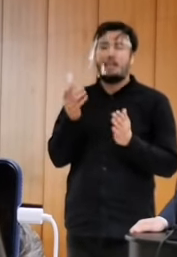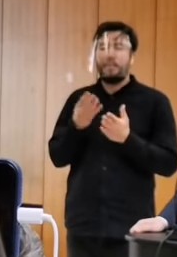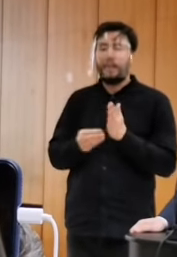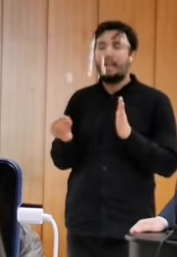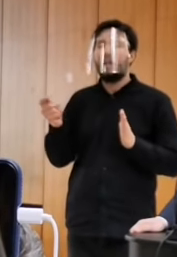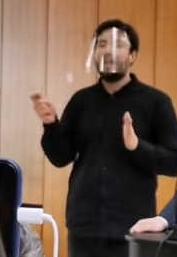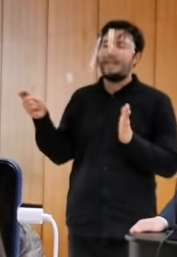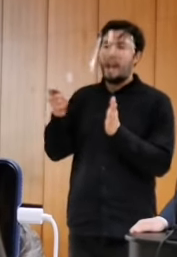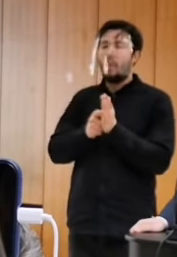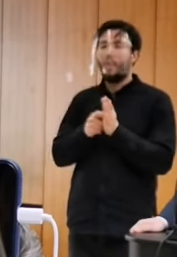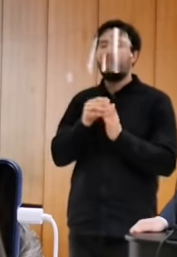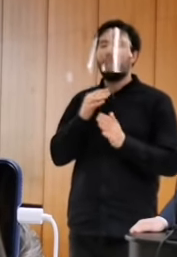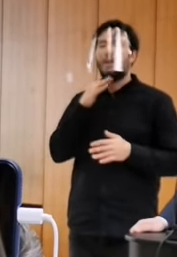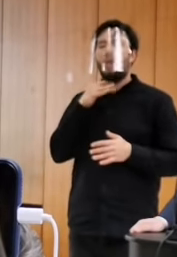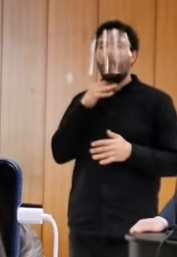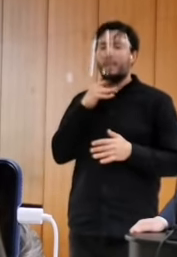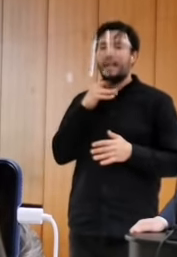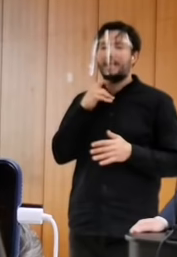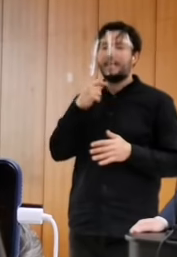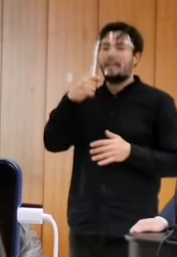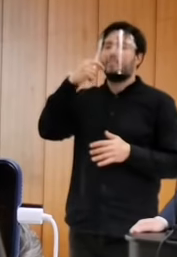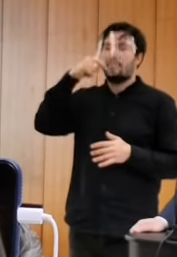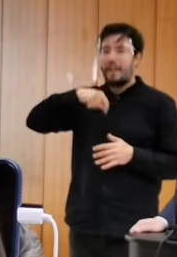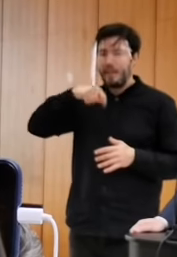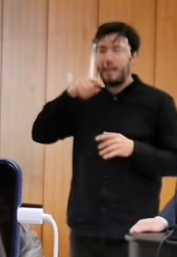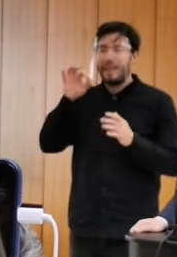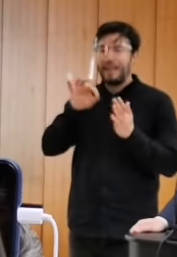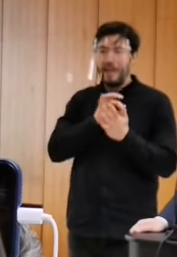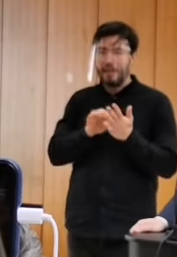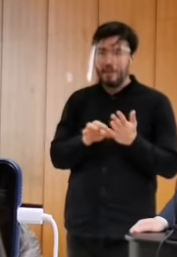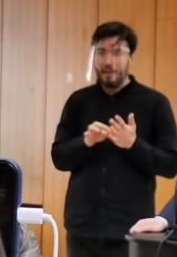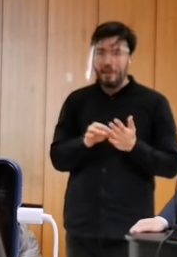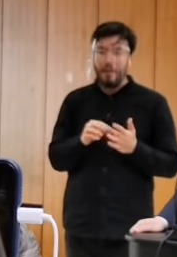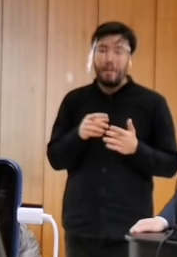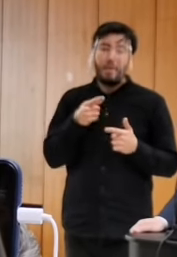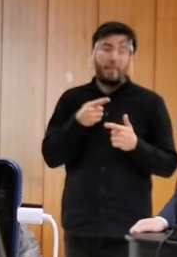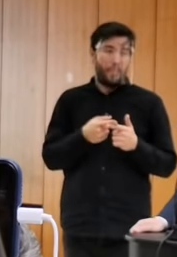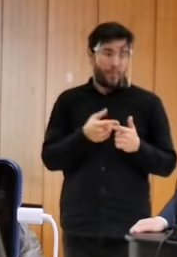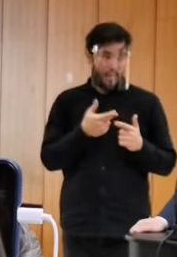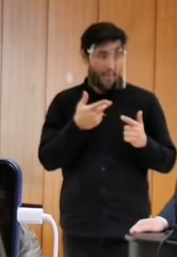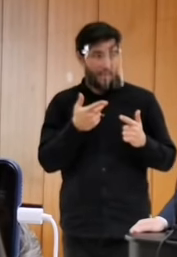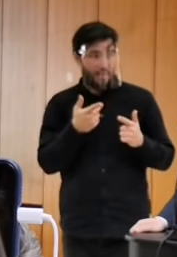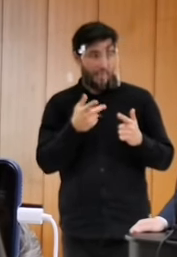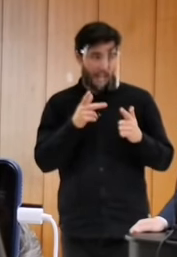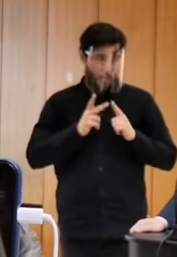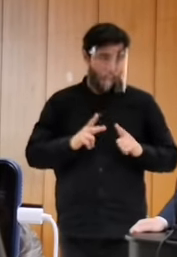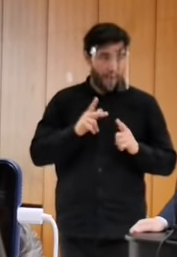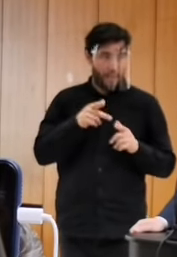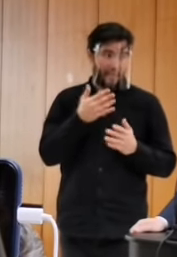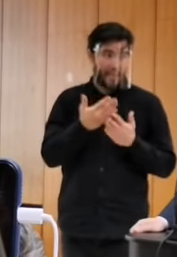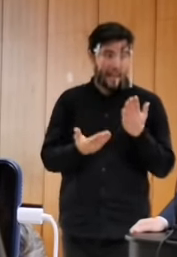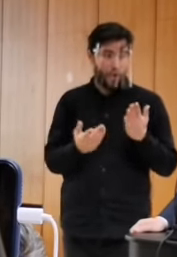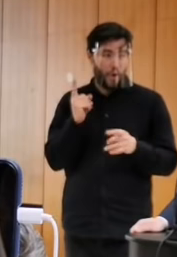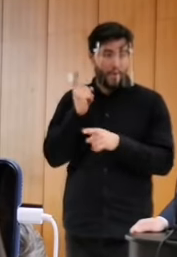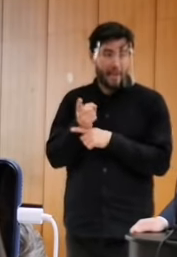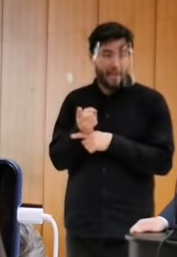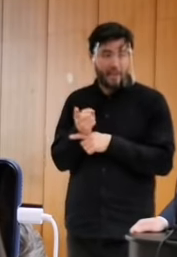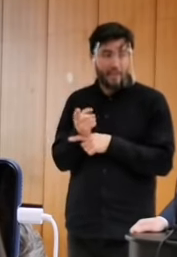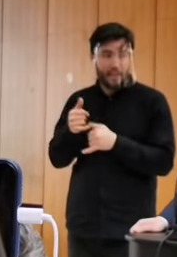zdravotníctva uznámil, že sa nakúpilo veľké množstvo takých malých krátkych testov, či ste s tým spokojní? Toto máte